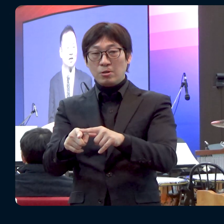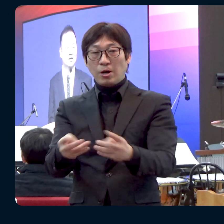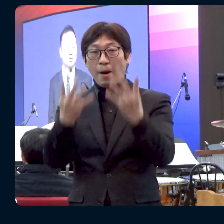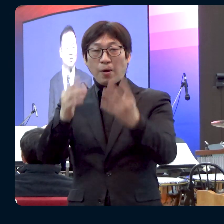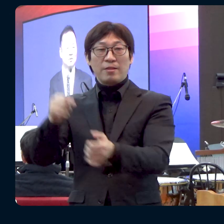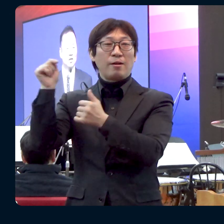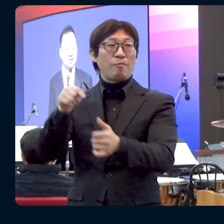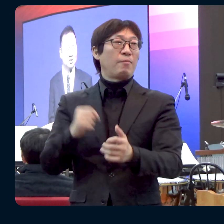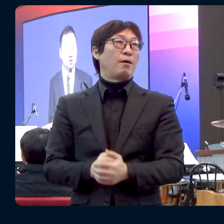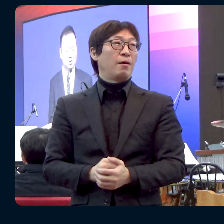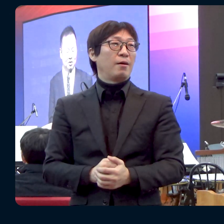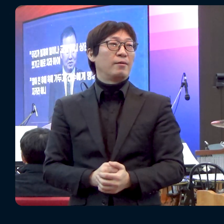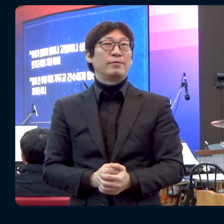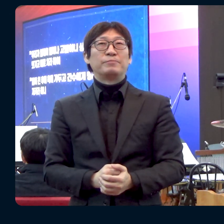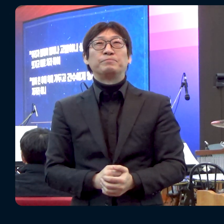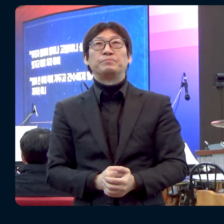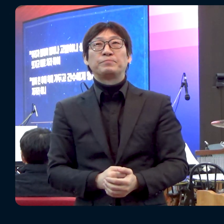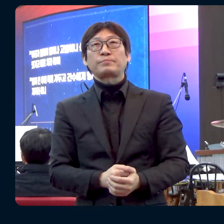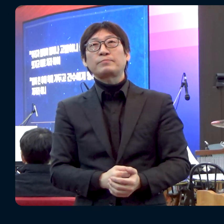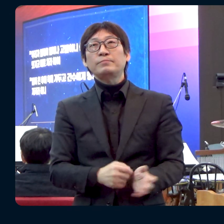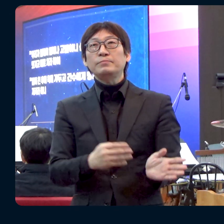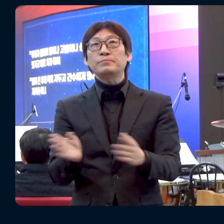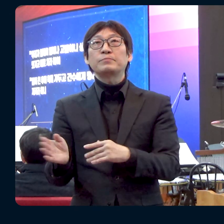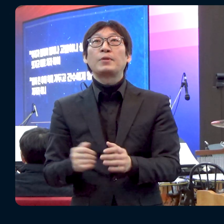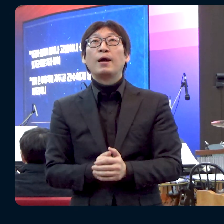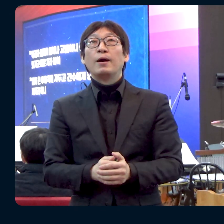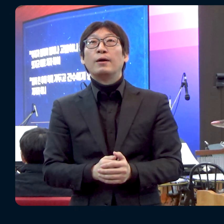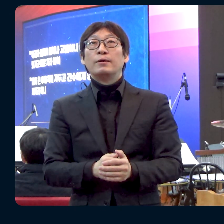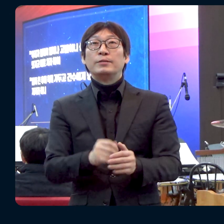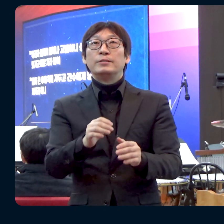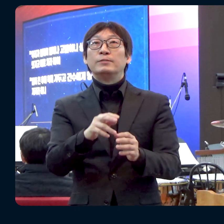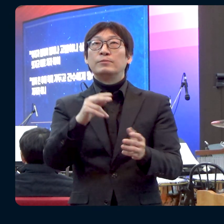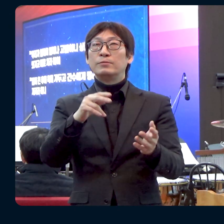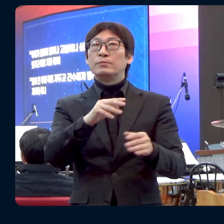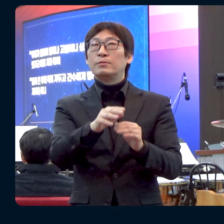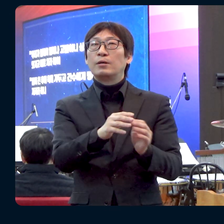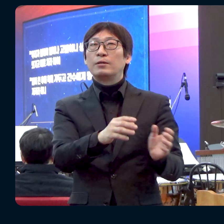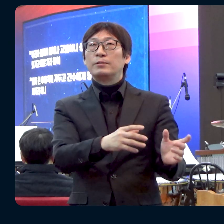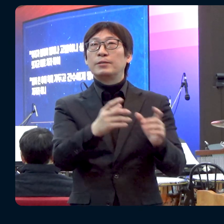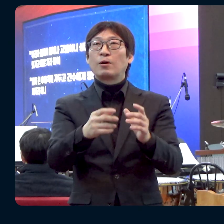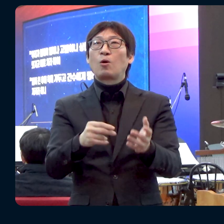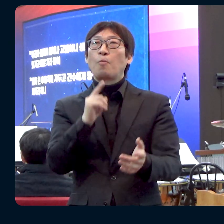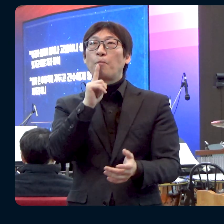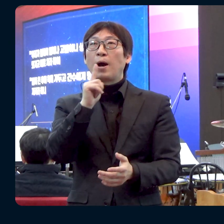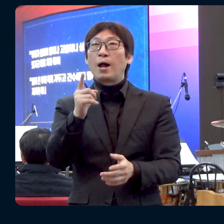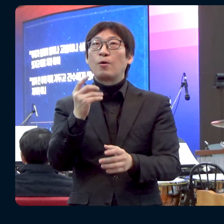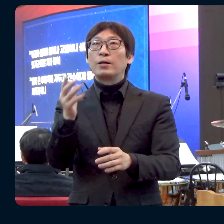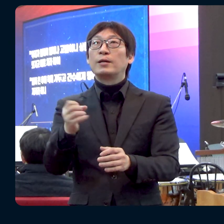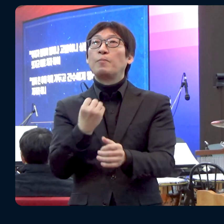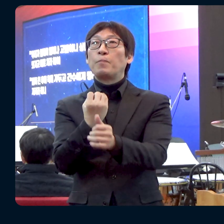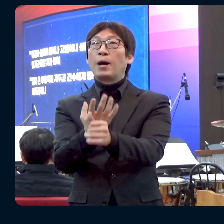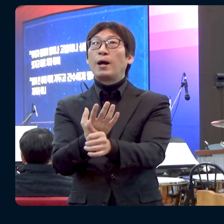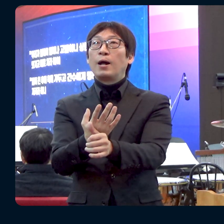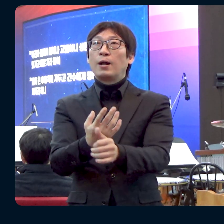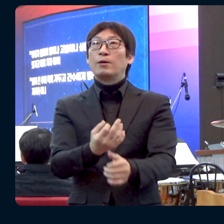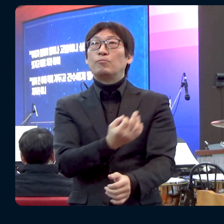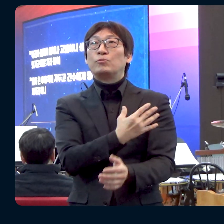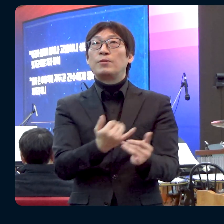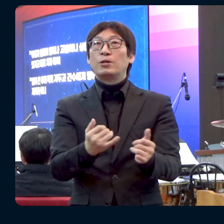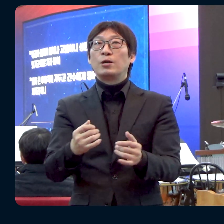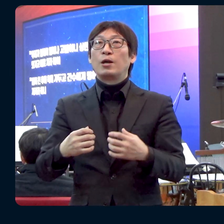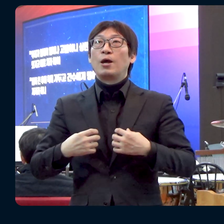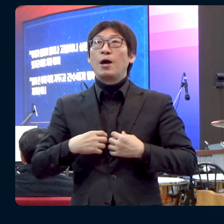행동에 옮깁니다. 우리 함께 22절부터 24절을 함께 읽겠습니다. 무리가 일제히 일어나 고발하니 상관들이